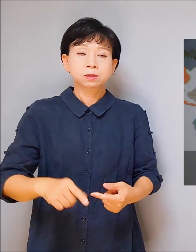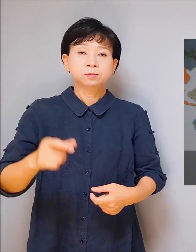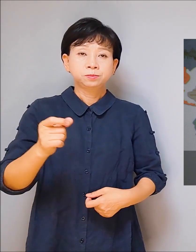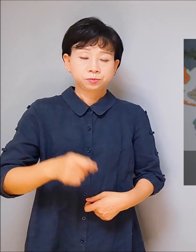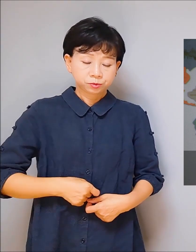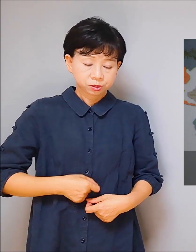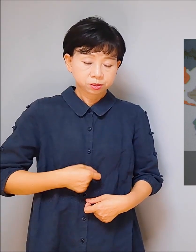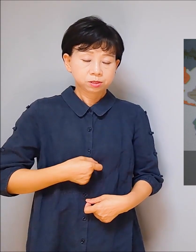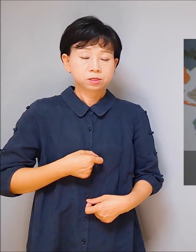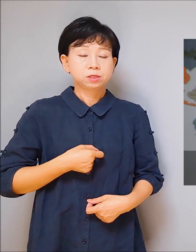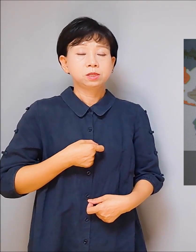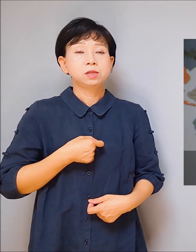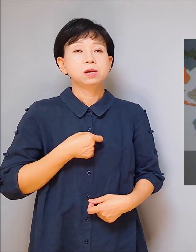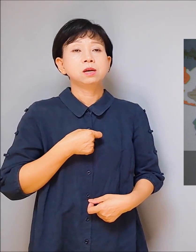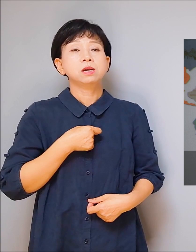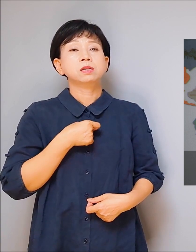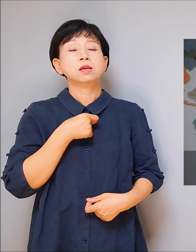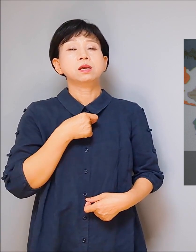진실하게